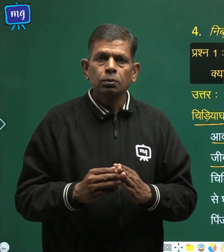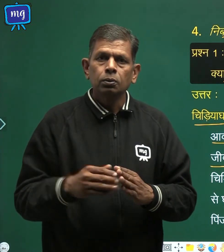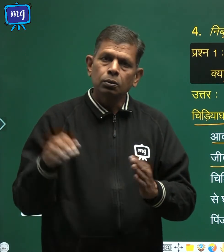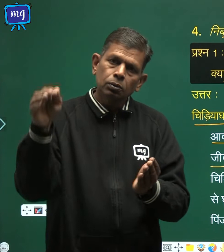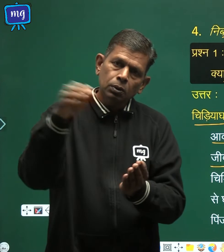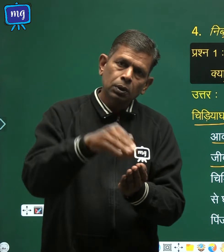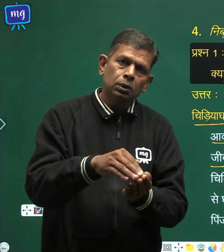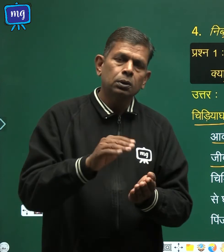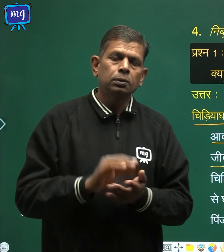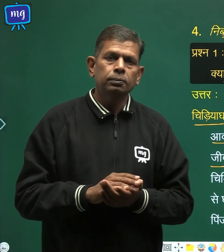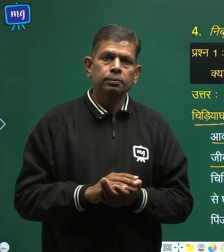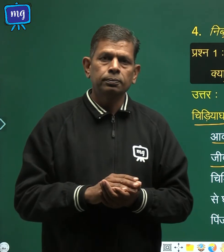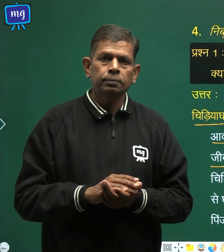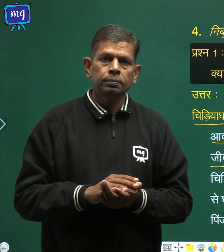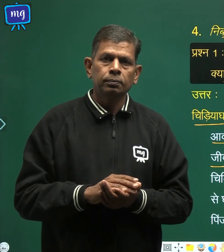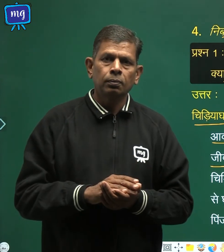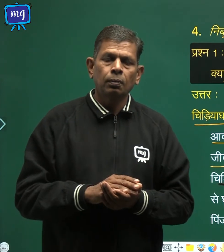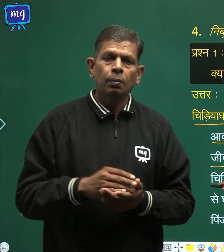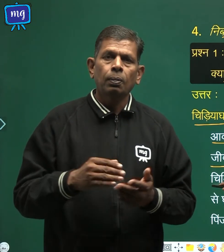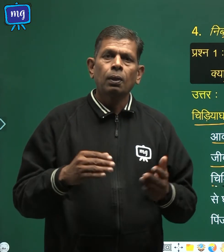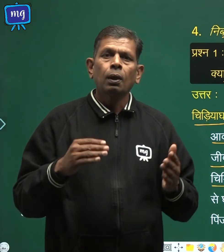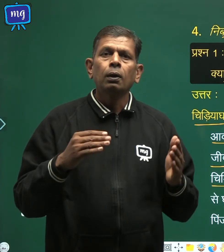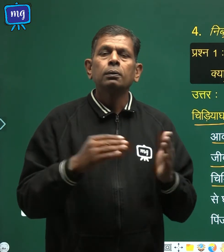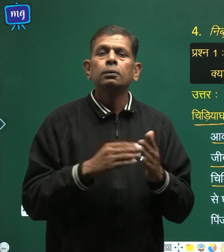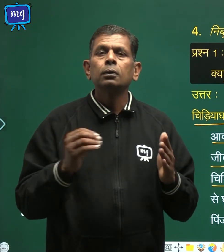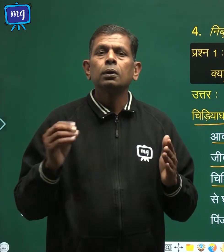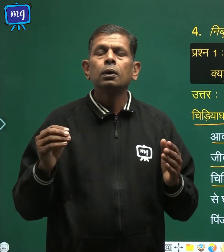रखा जाता है। चिड़ियाघर में